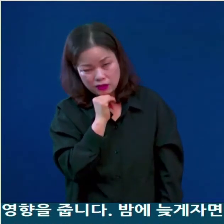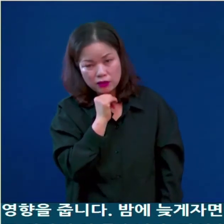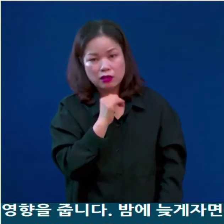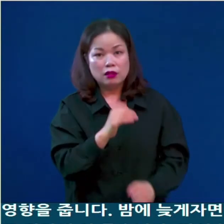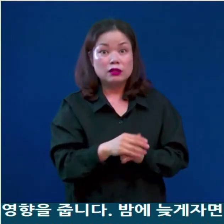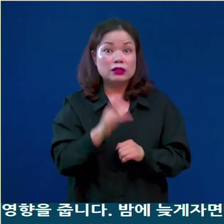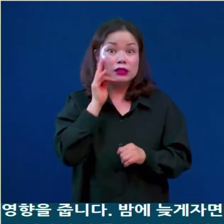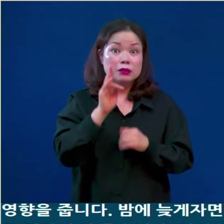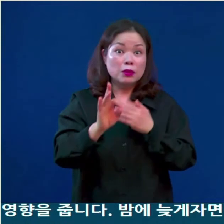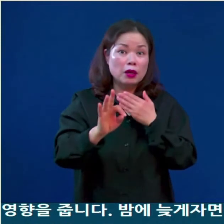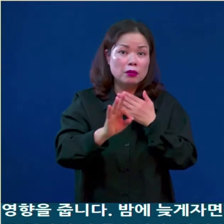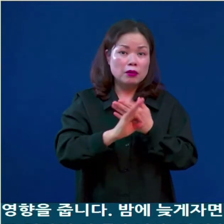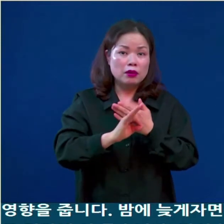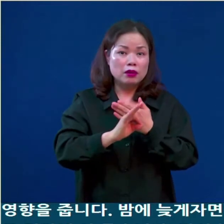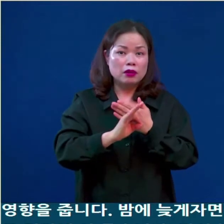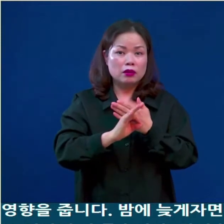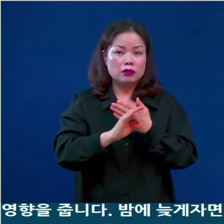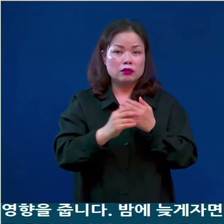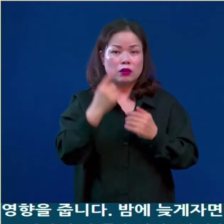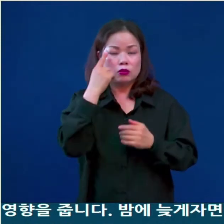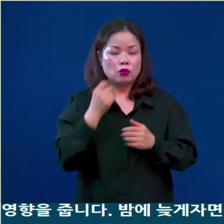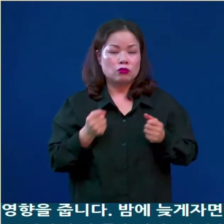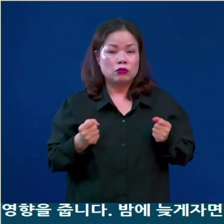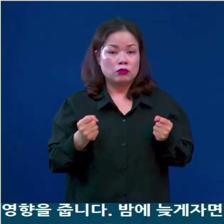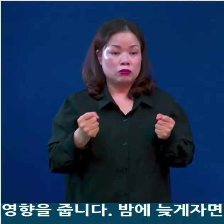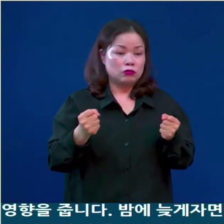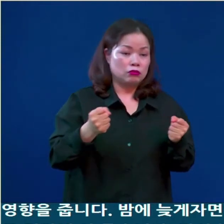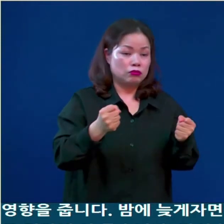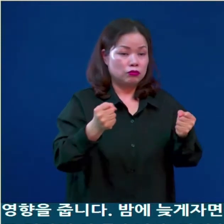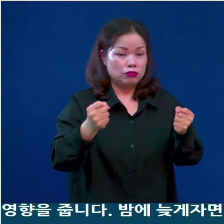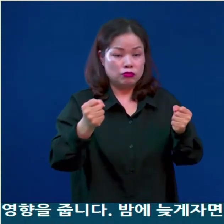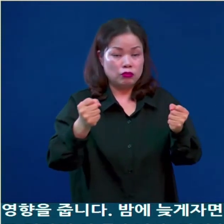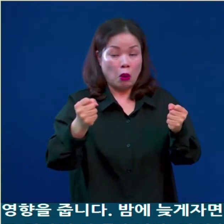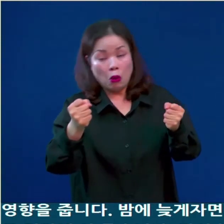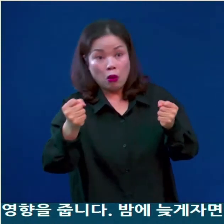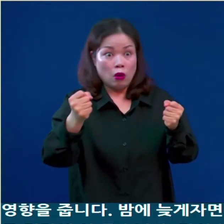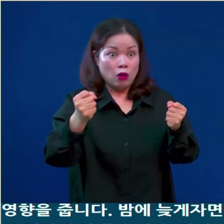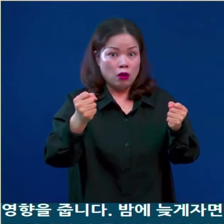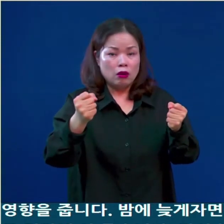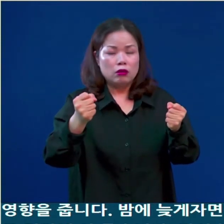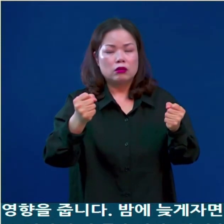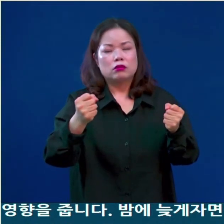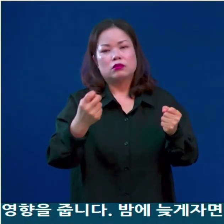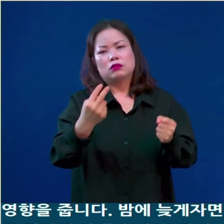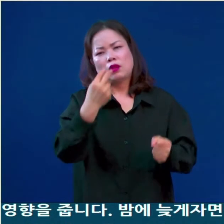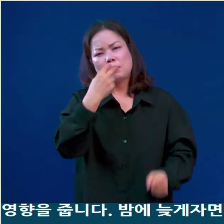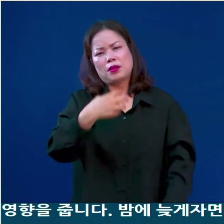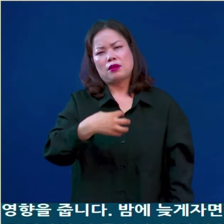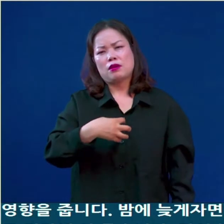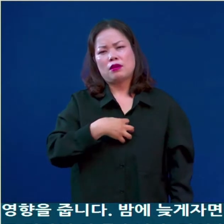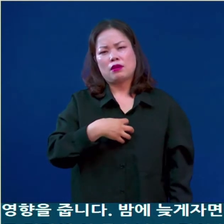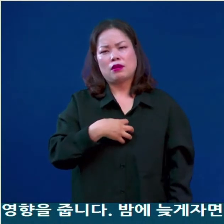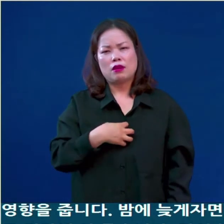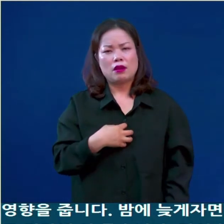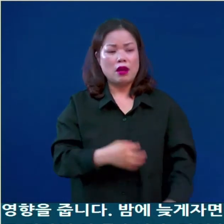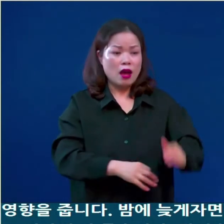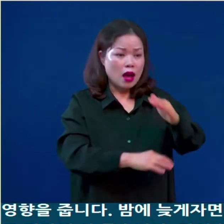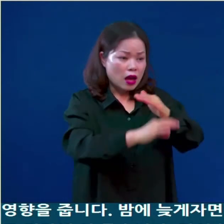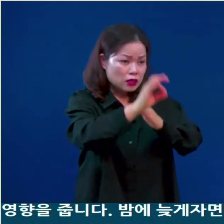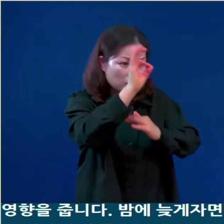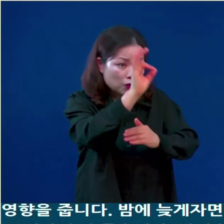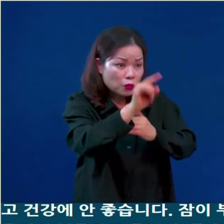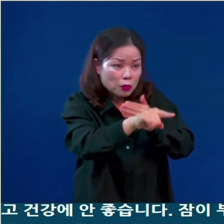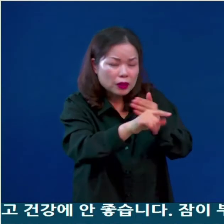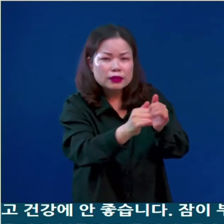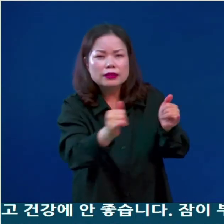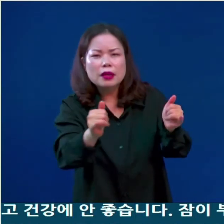심하면 졸음운전도 합니다. 생명에 위협이 되는 것이죠. 그래서 그 사람의 아침을 보면